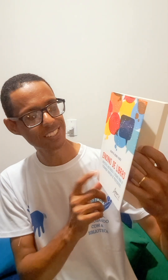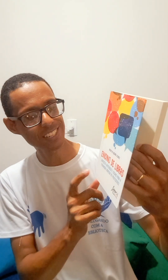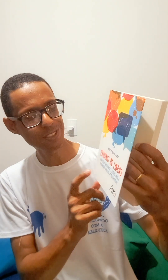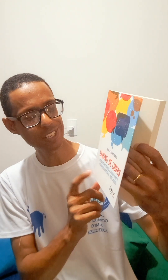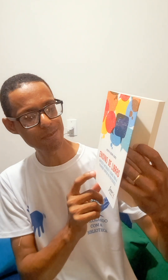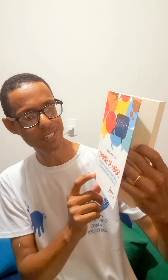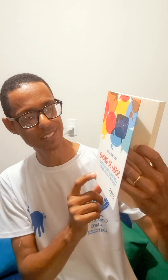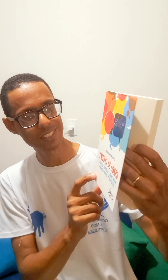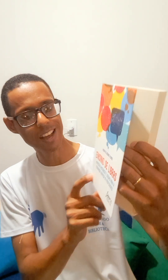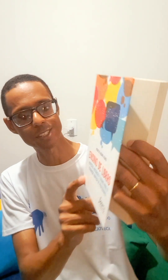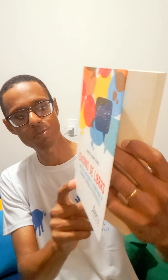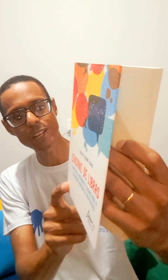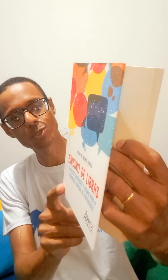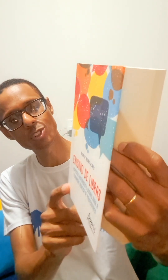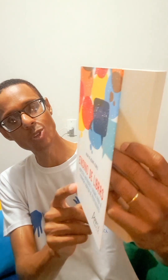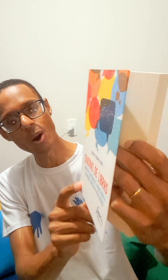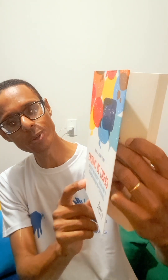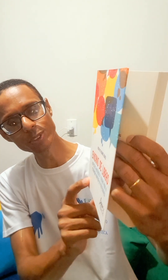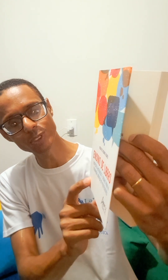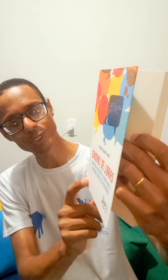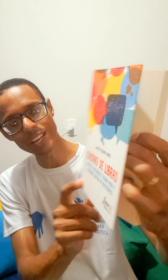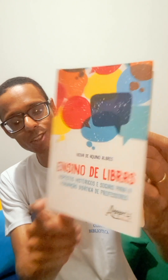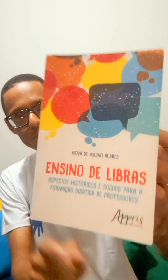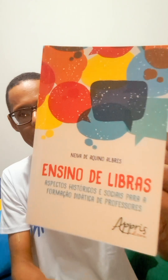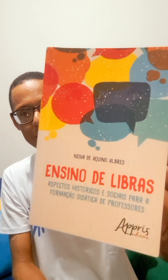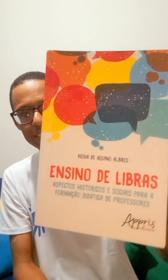Ensino de Libras, aspectos históricos e sociais.